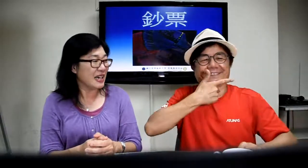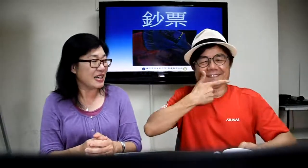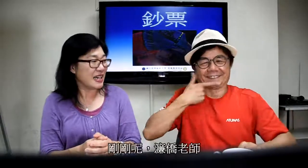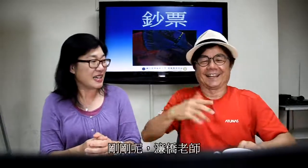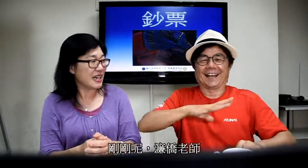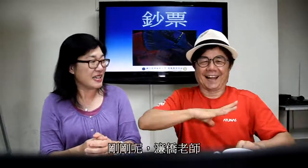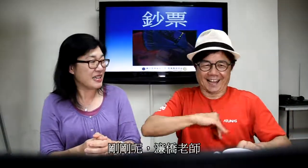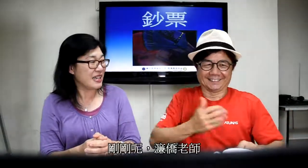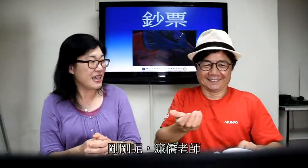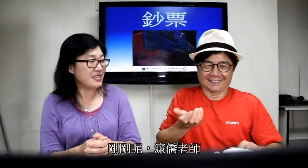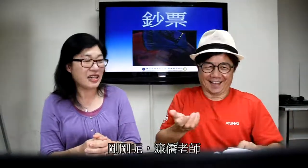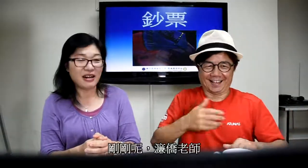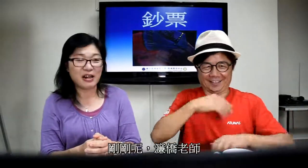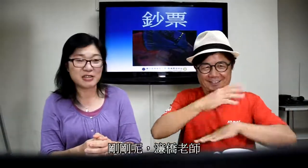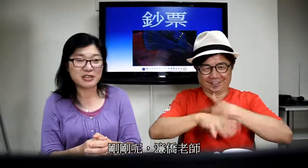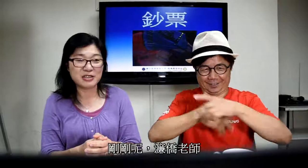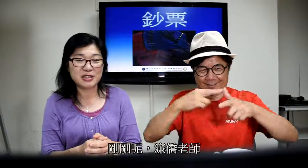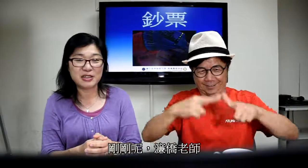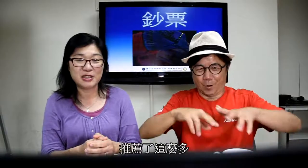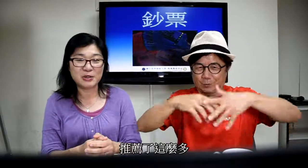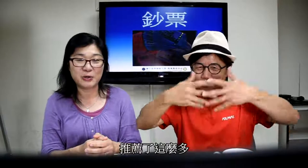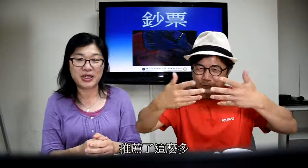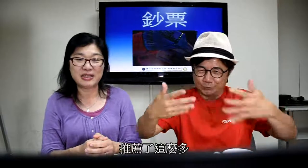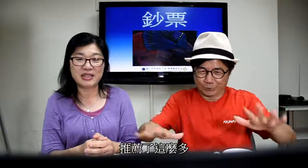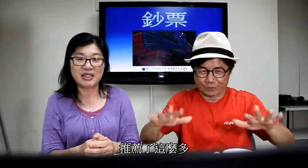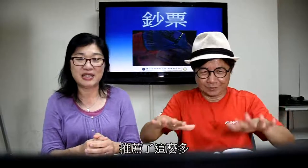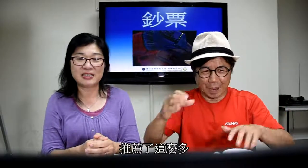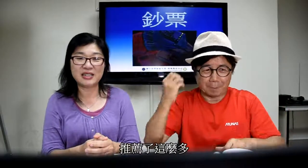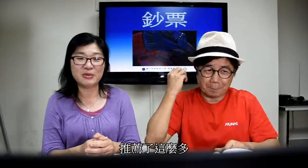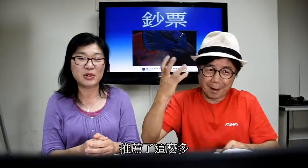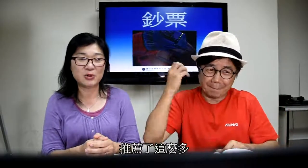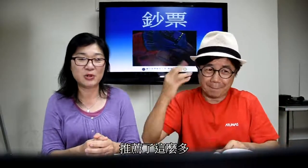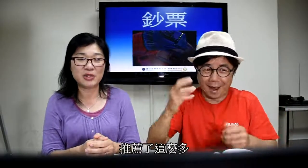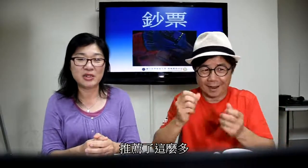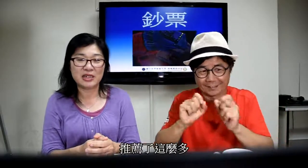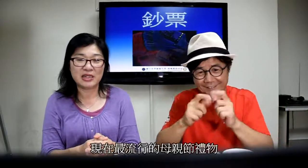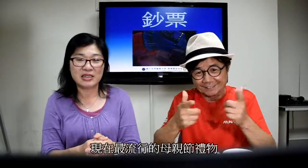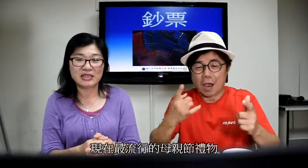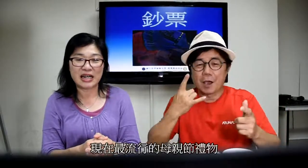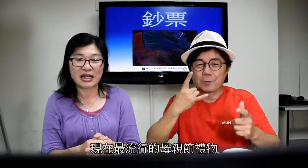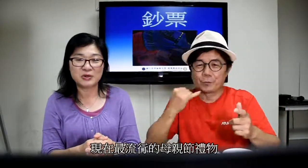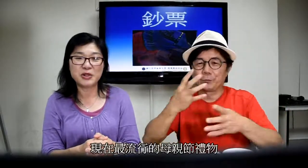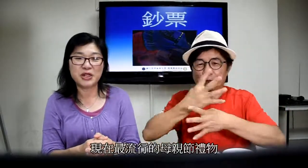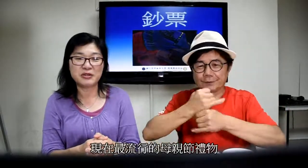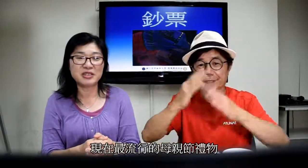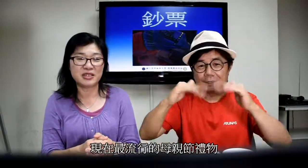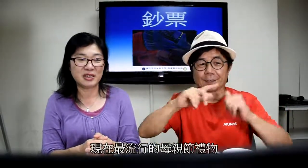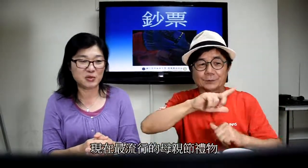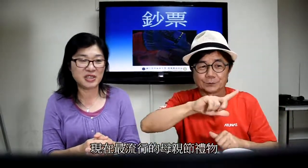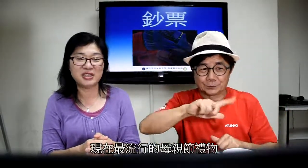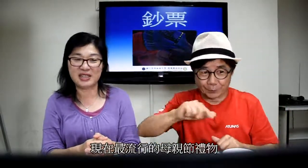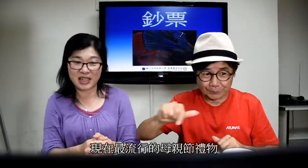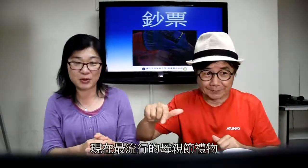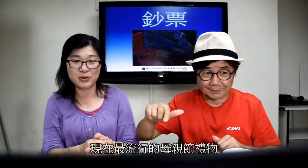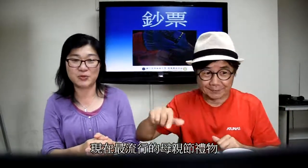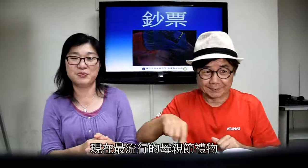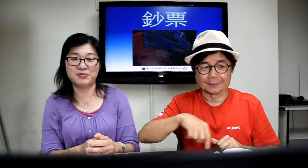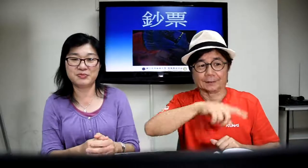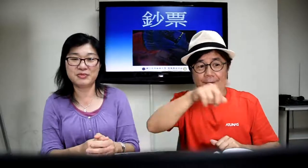刚刚的连桥老师推荐了这么多现在最流行的母亲节礼物，